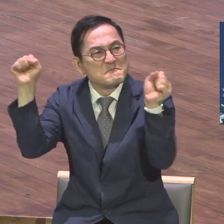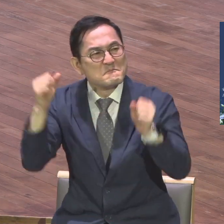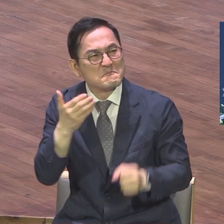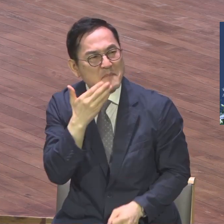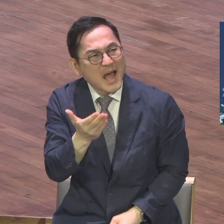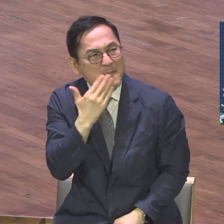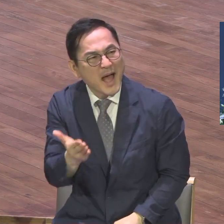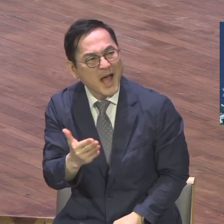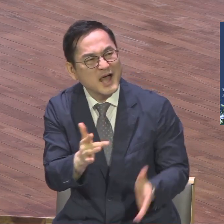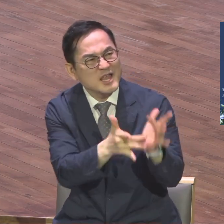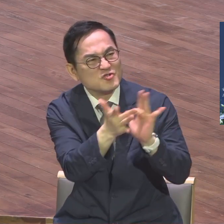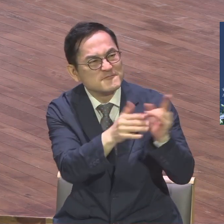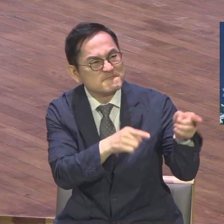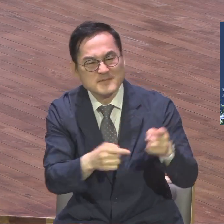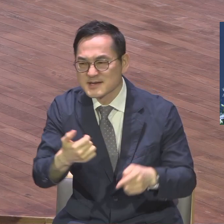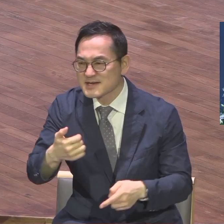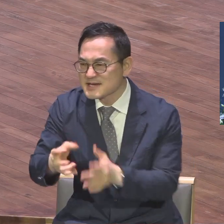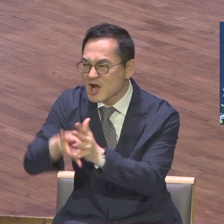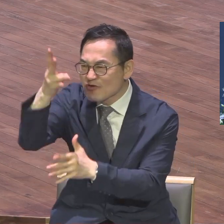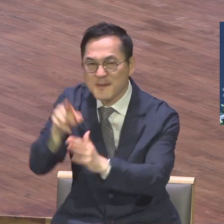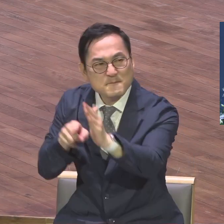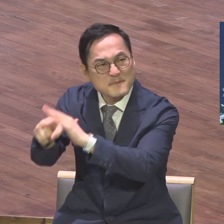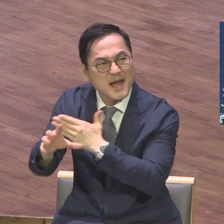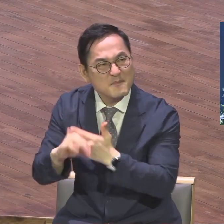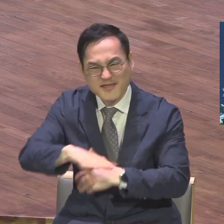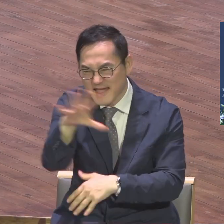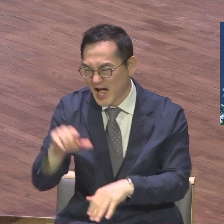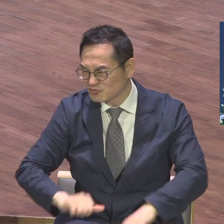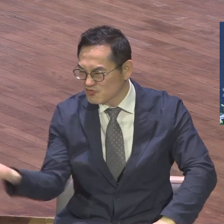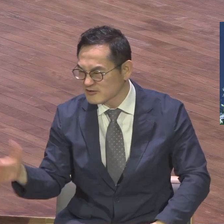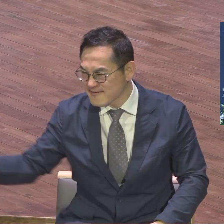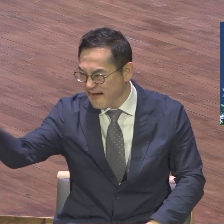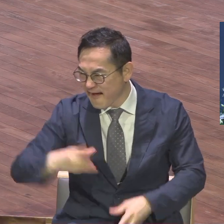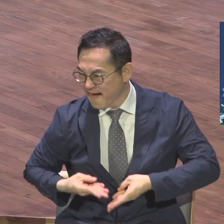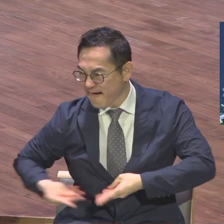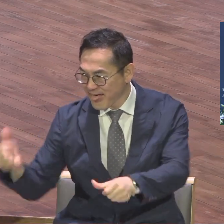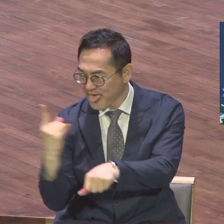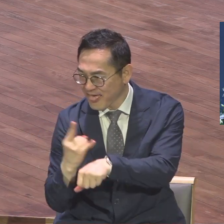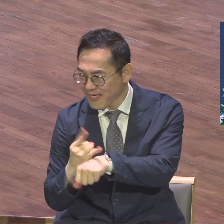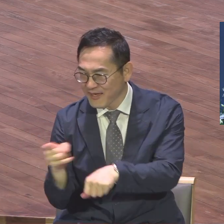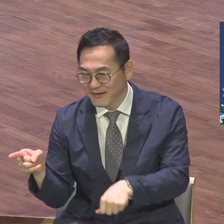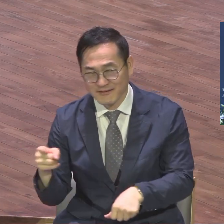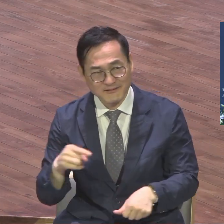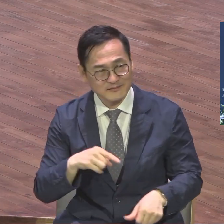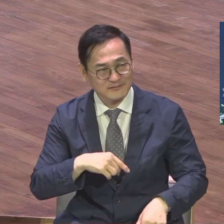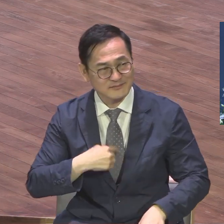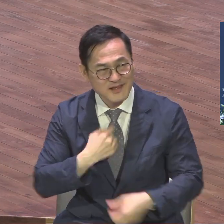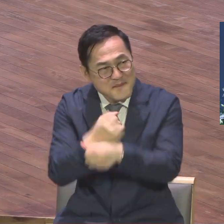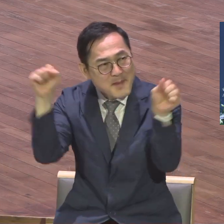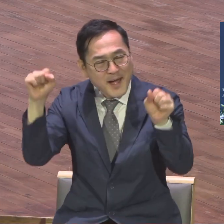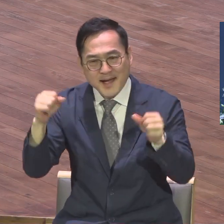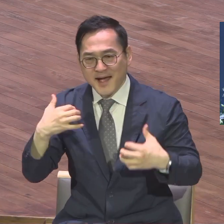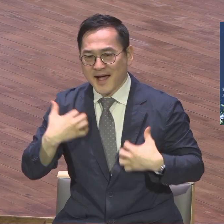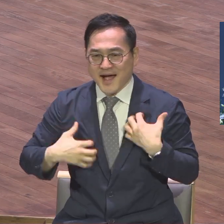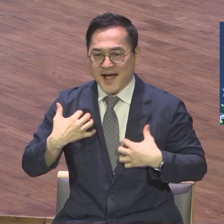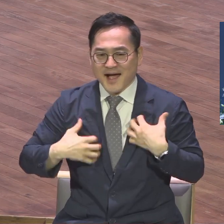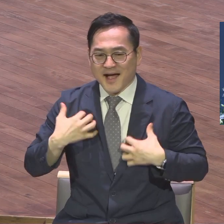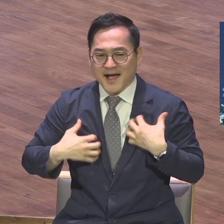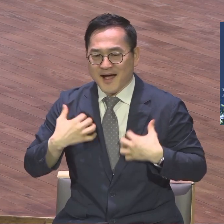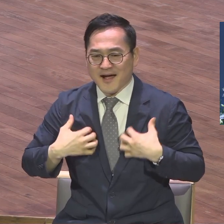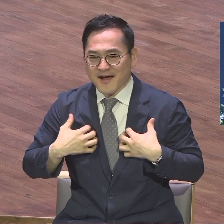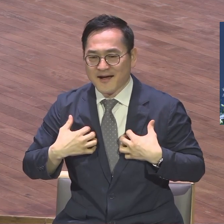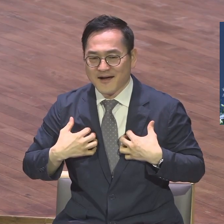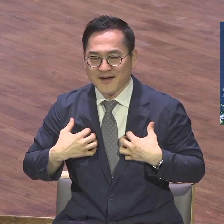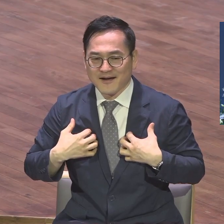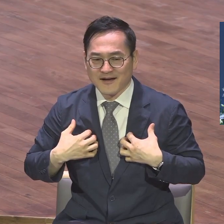예루살렘에 예수님 가기만 하면 이제는 이 로마에서 해방되고 새로운 왕국을 이분이